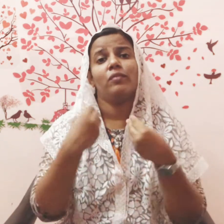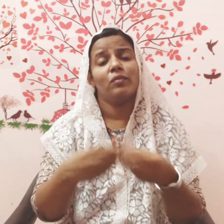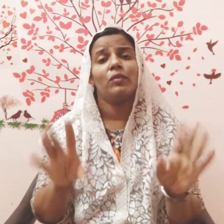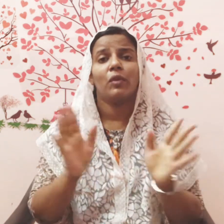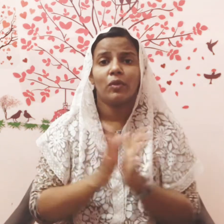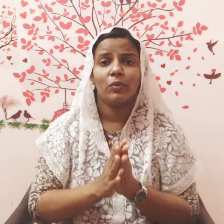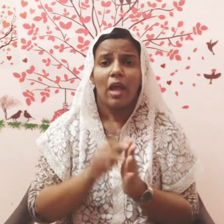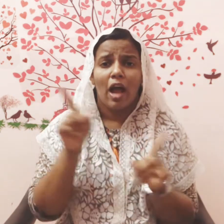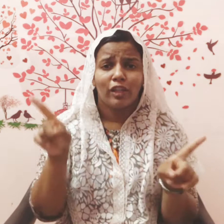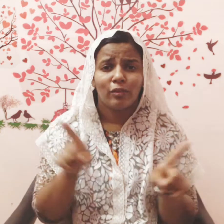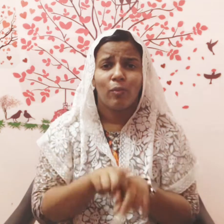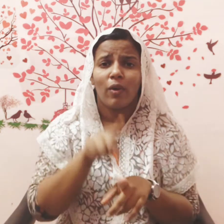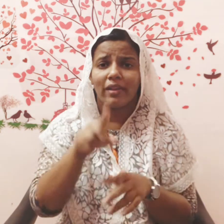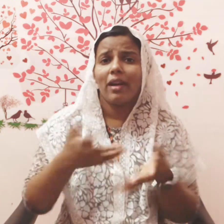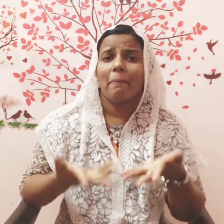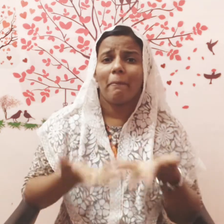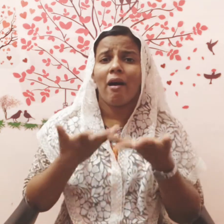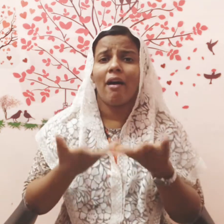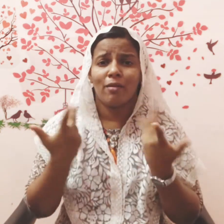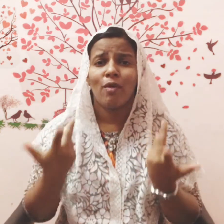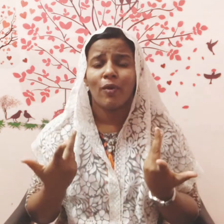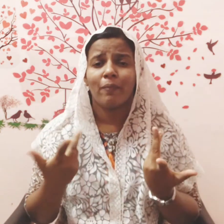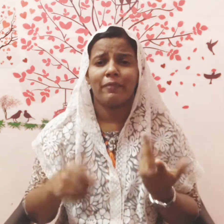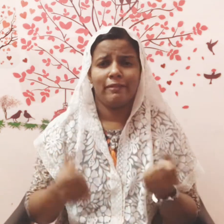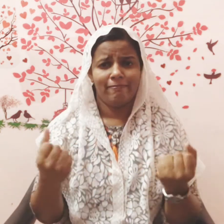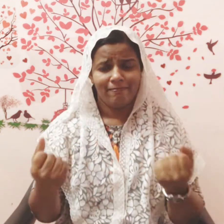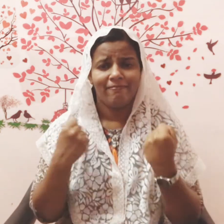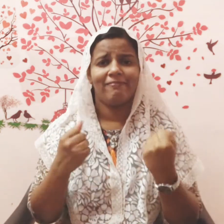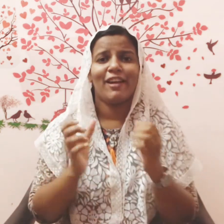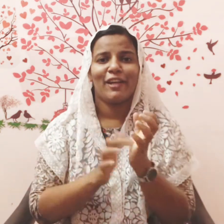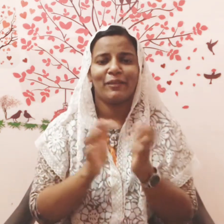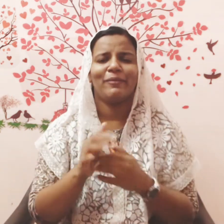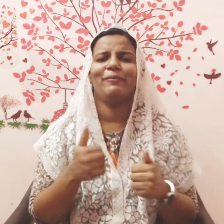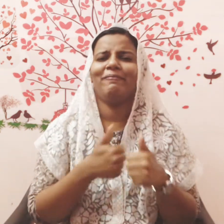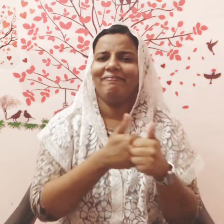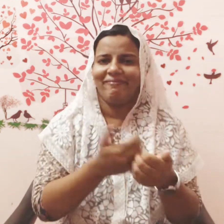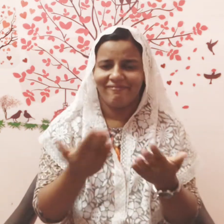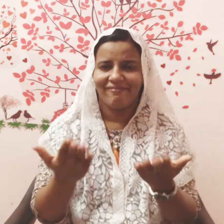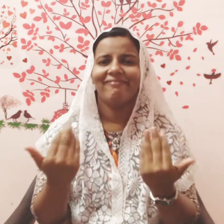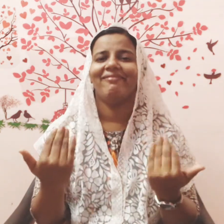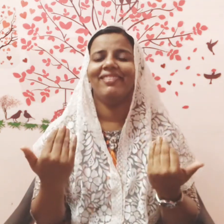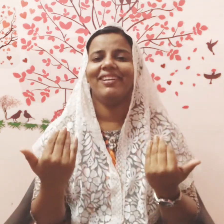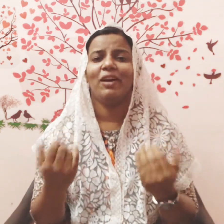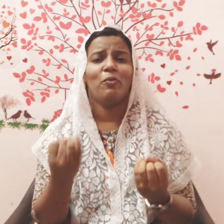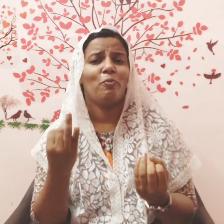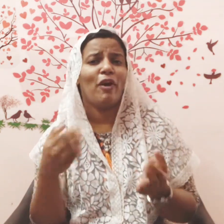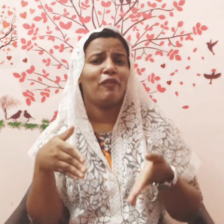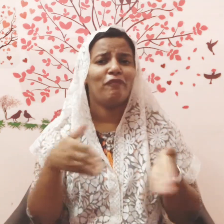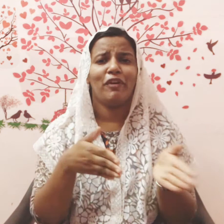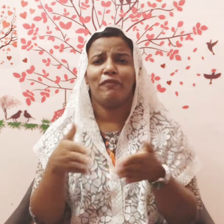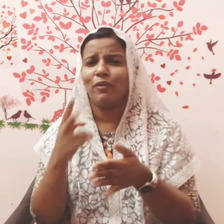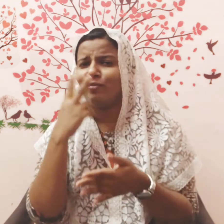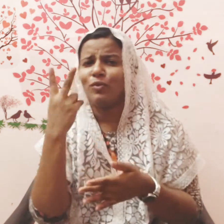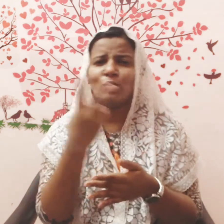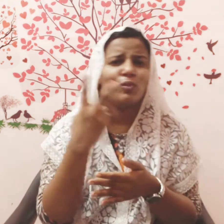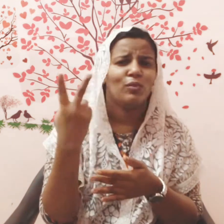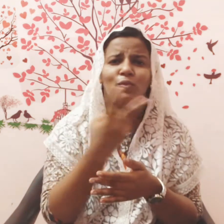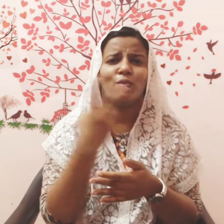കഴിഞ്ഞു. പ്രിയപ്പെട്ടവരെ, ഇങ്ങനെ നിങ്ങൾ ഭാരപ്പെട്ടിരിക്കുകയാണെങ്കിൽ ഇന്ന് ധൈര്യമായിട്ട് യേശുവിൻ്റെ അടുക്കിലേക്ക് വന്നാണ്ട് പല വഴികൾ നോക്കി, ആമേൻ, പല